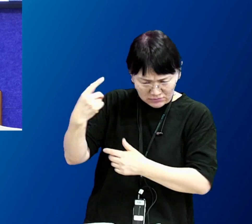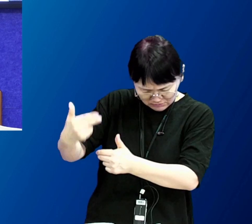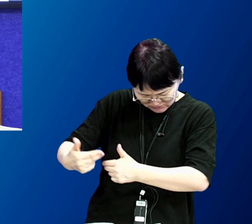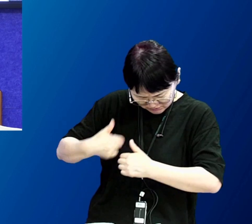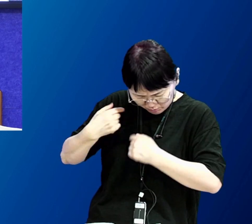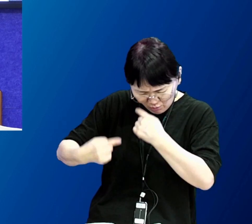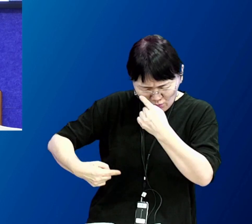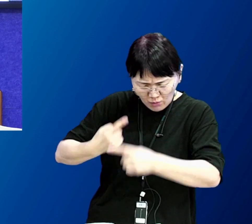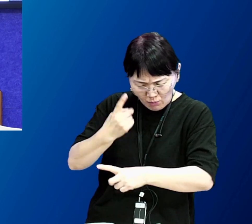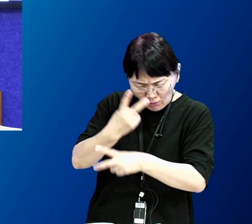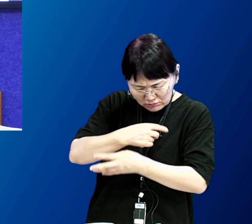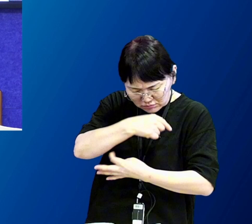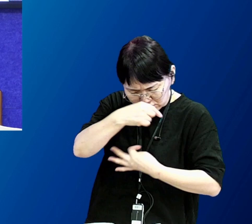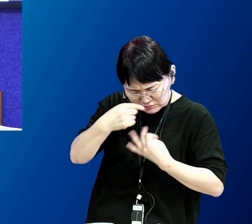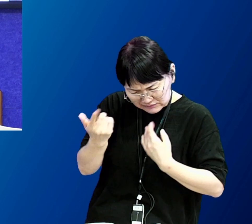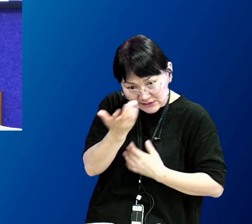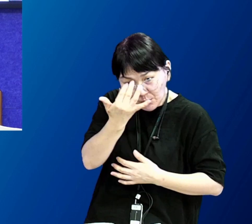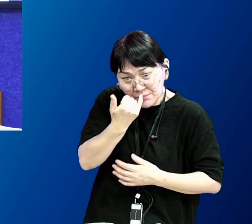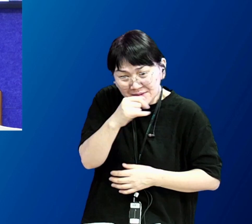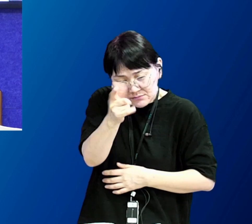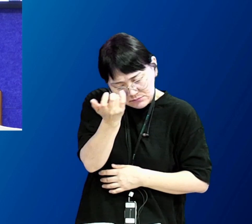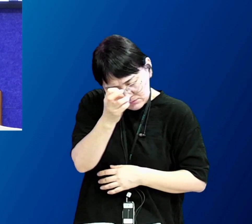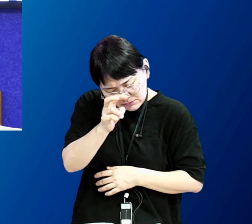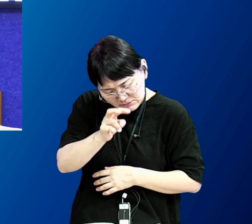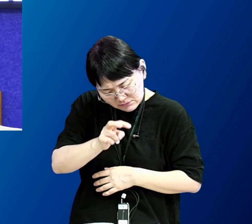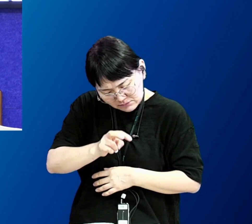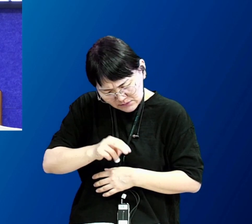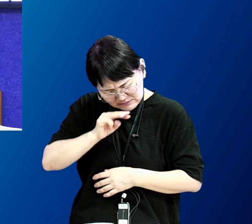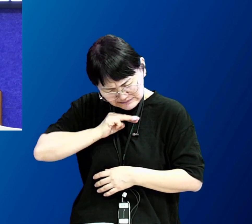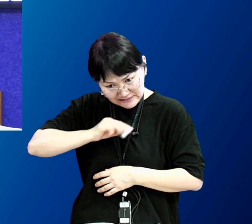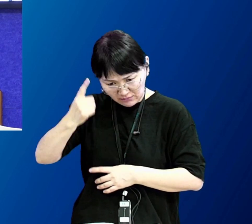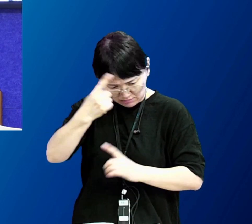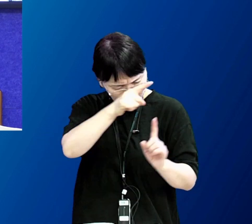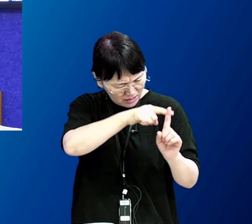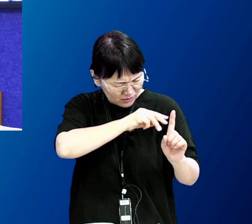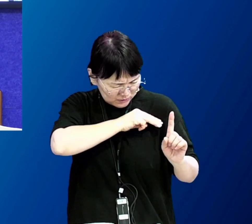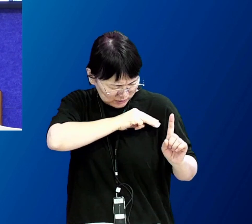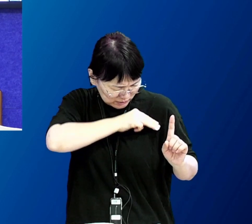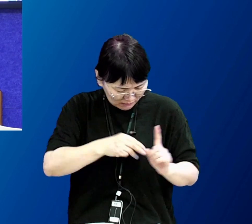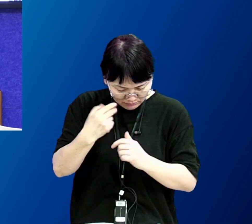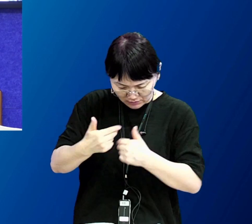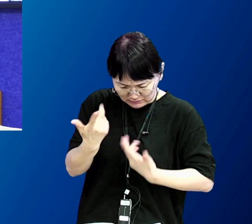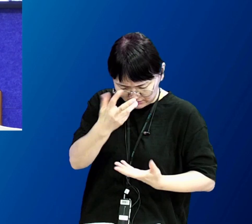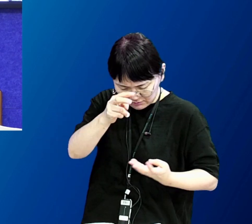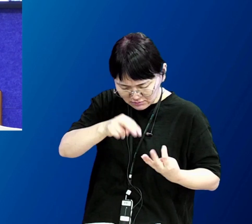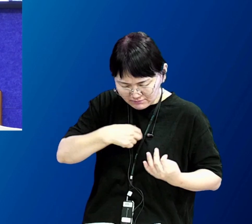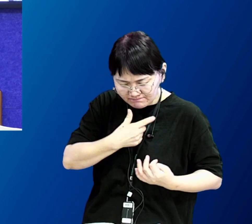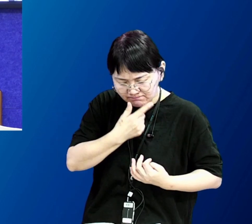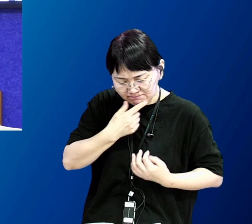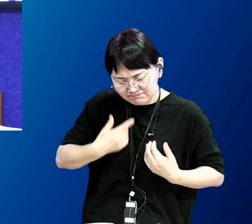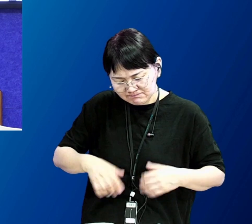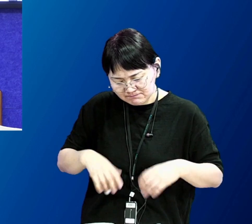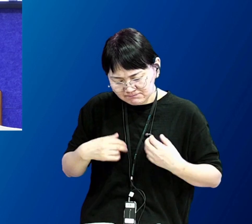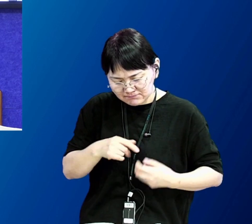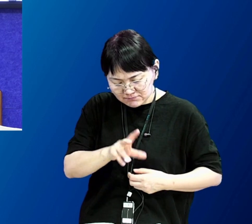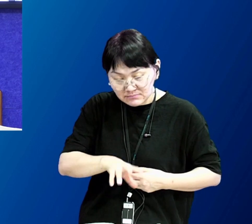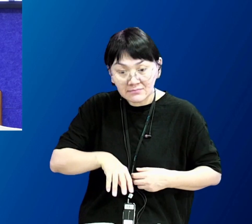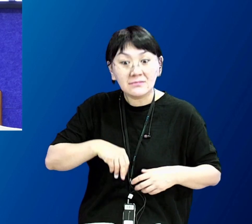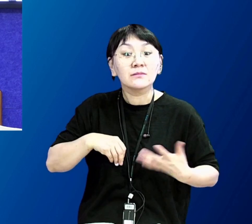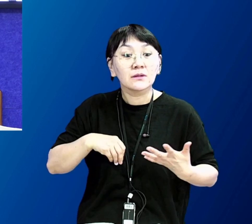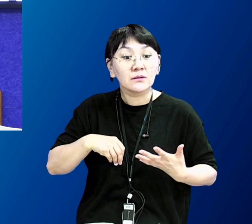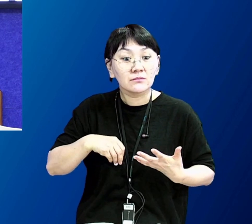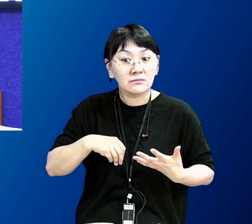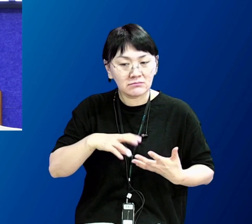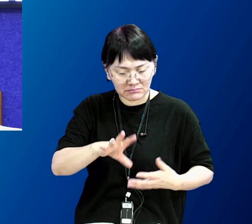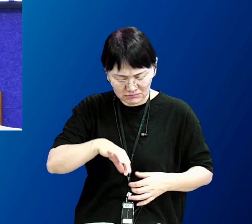тэр хууль нь юу вэ гэдгийг энэ бүх зүйл нь миний төлөө өгсөн өгс юм байна гэдгийг яах вэ? Бид өхөн үшээ